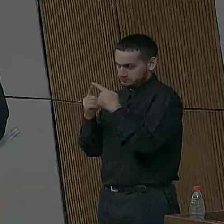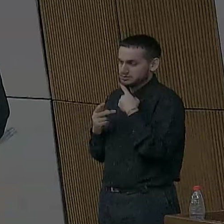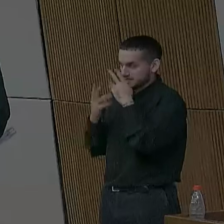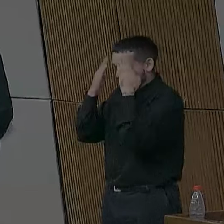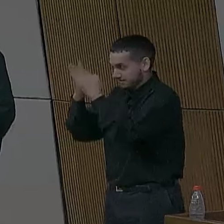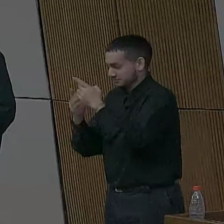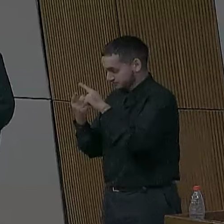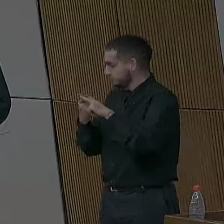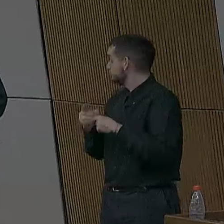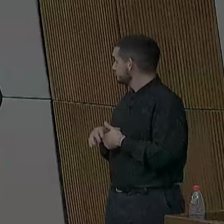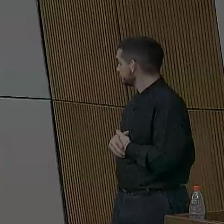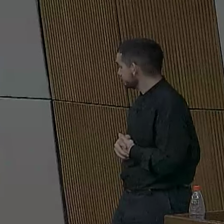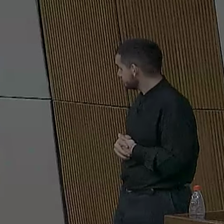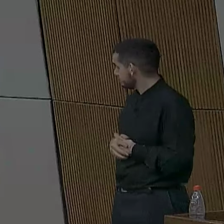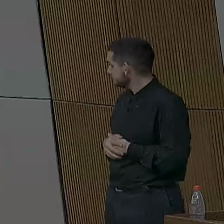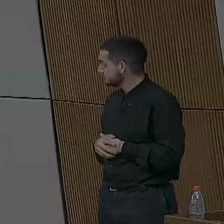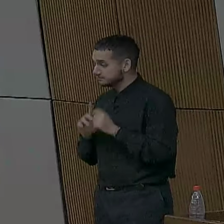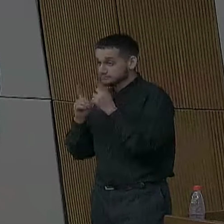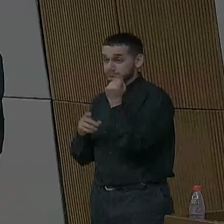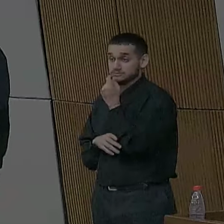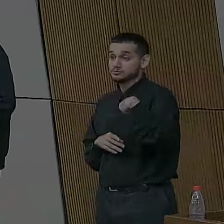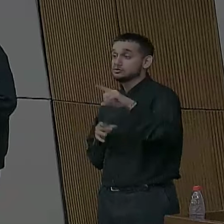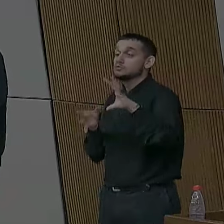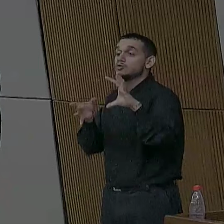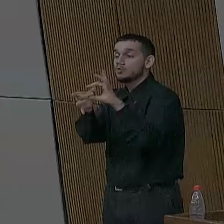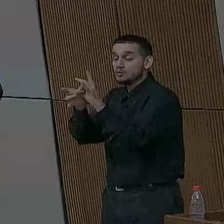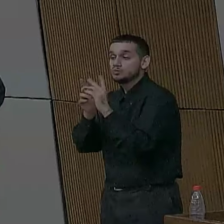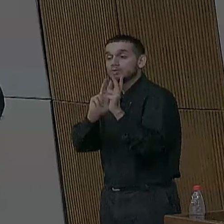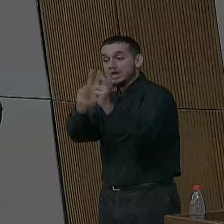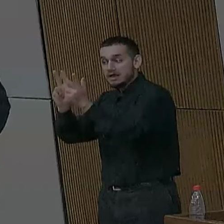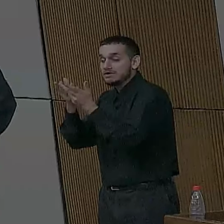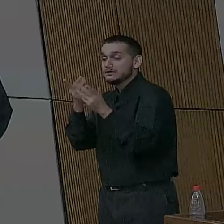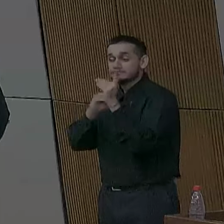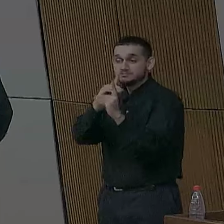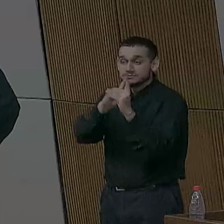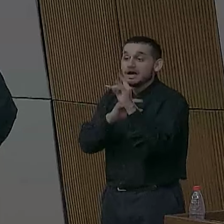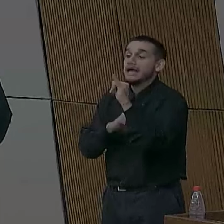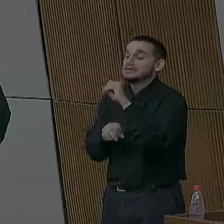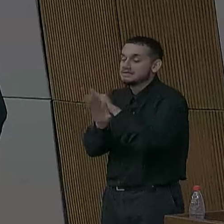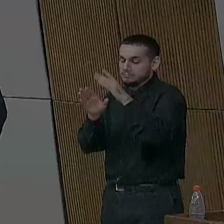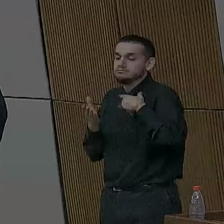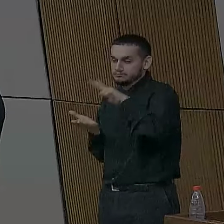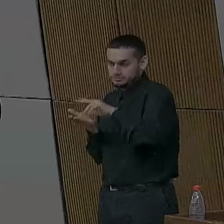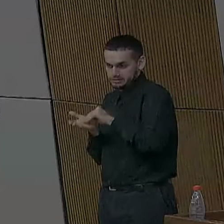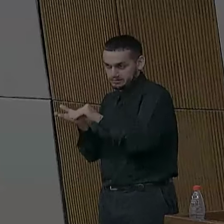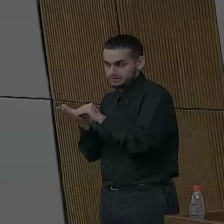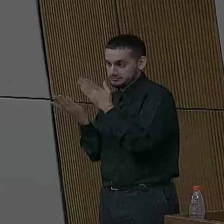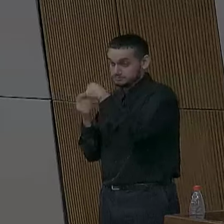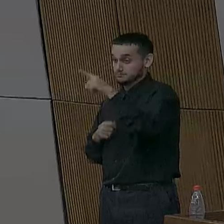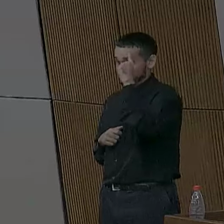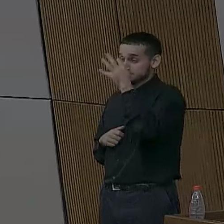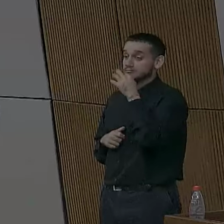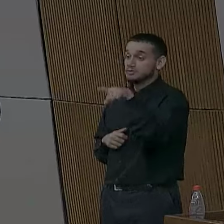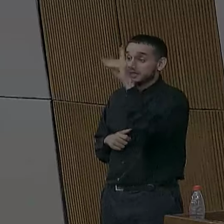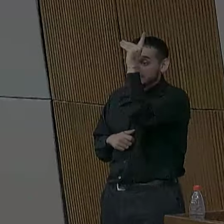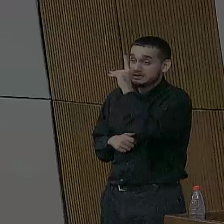es importante de tomar acciones conjuntas, porque ya debemos entender el sector de discapacidad que de